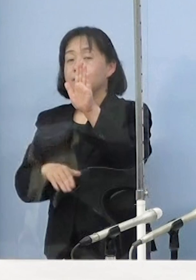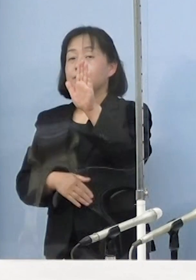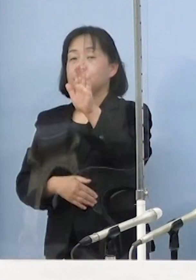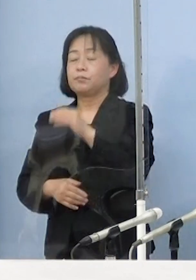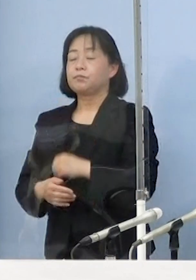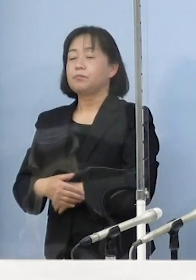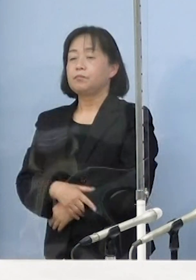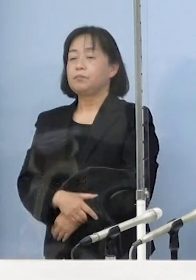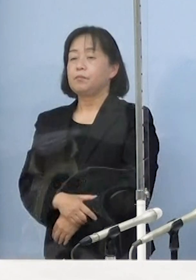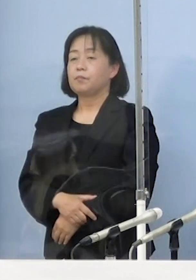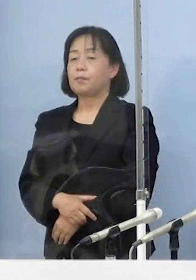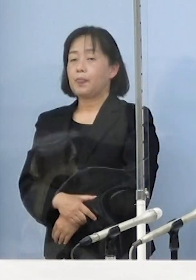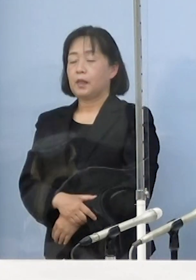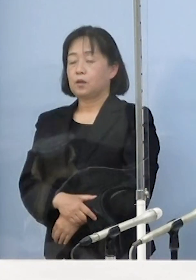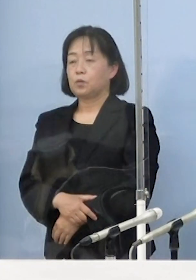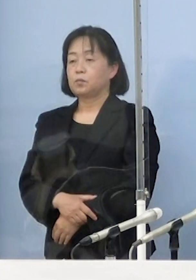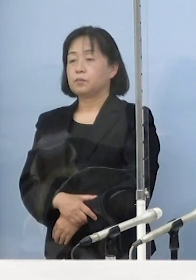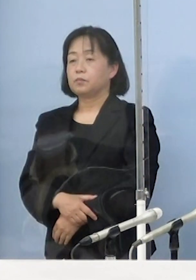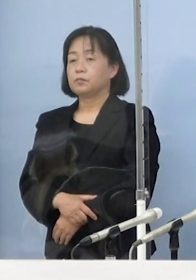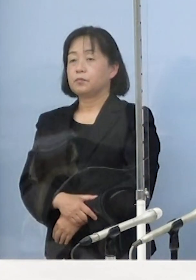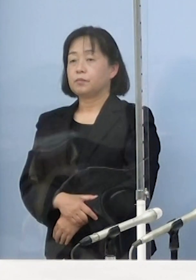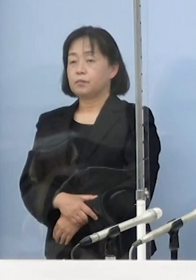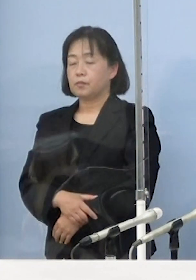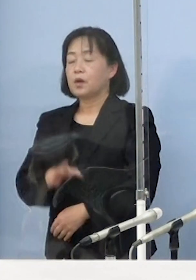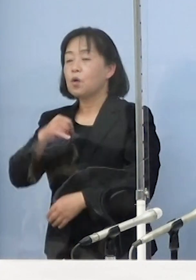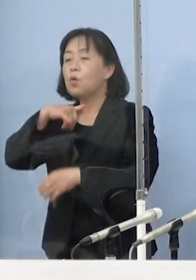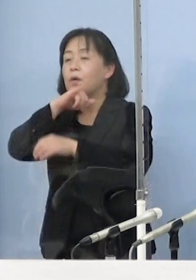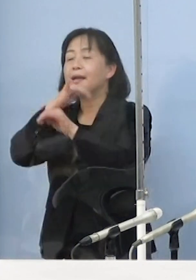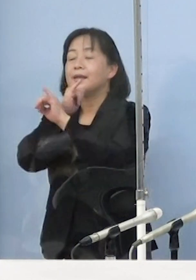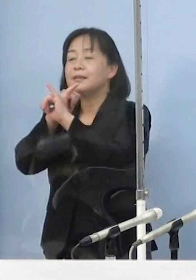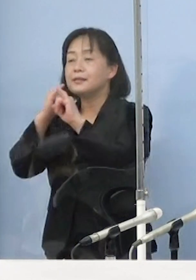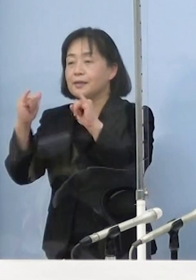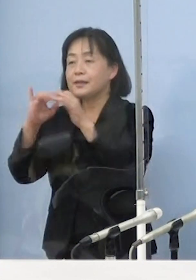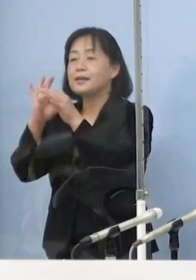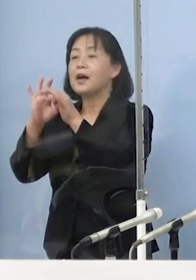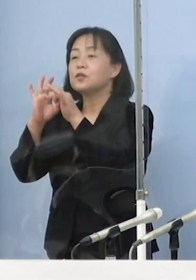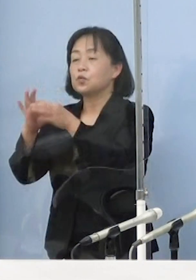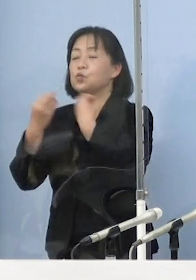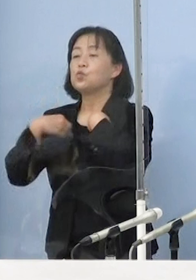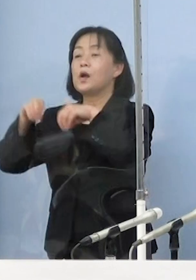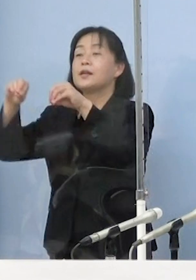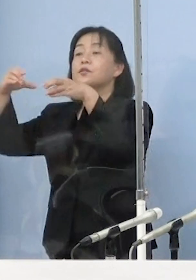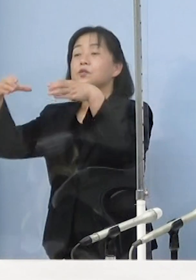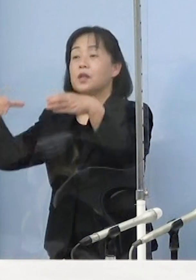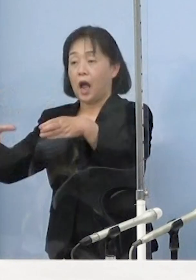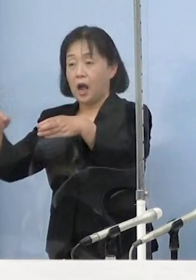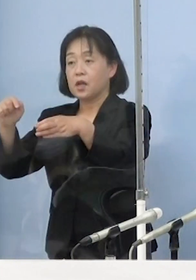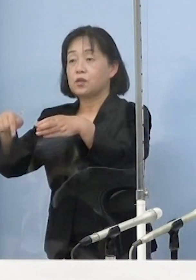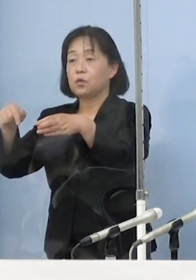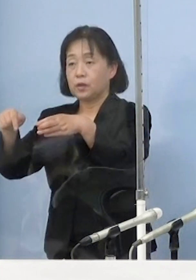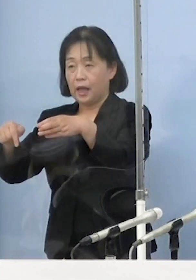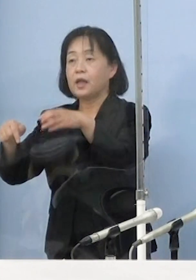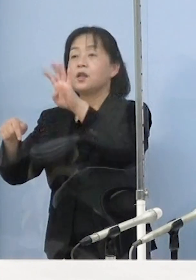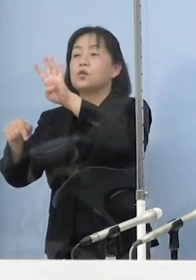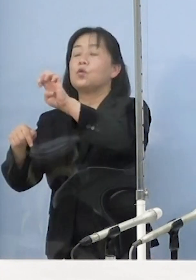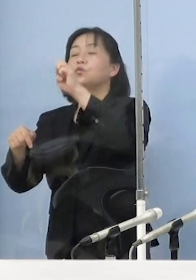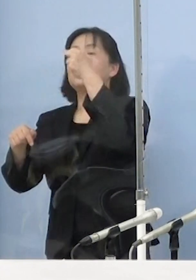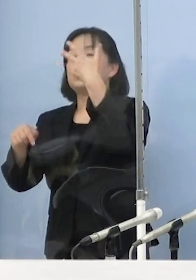ですので、もう一度申し上げますと、高齢者にまつわるクラスターこの中で47